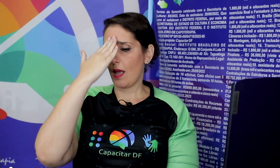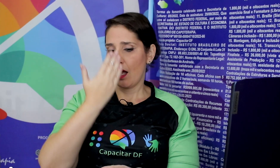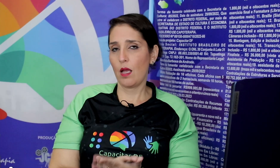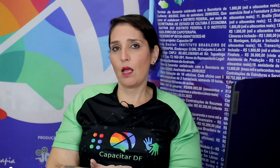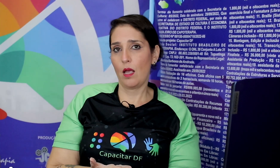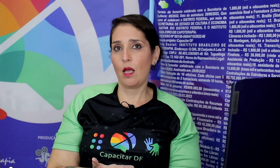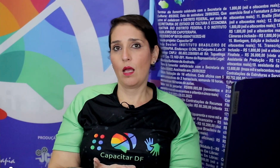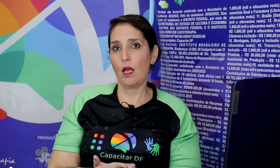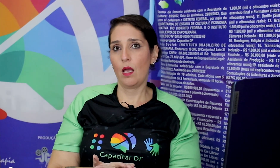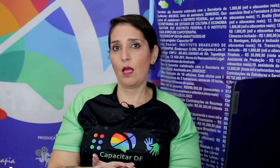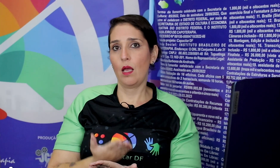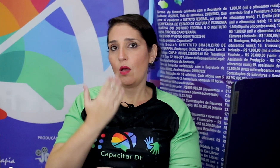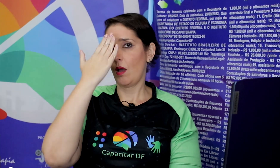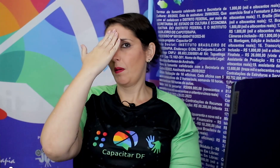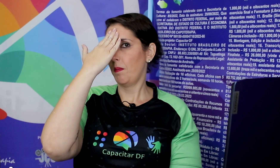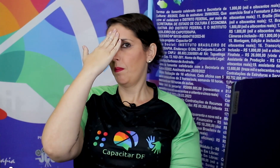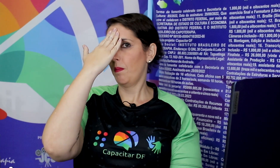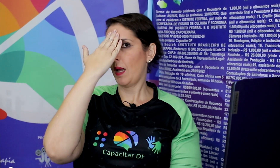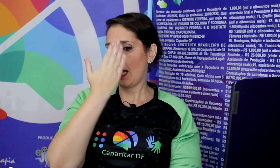Acreditar.